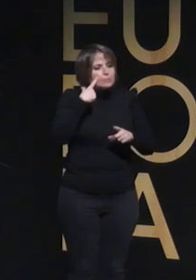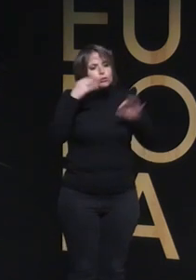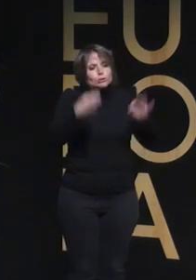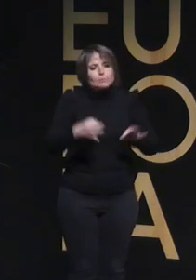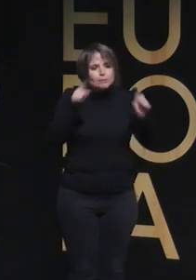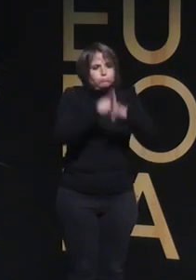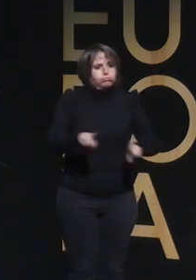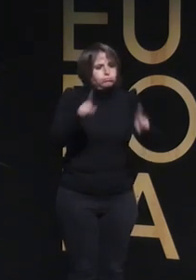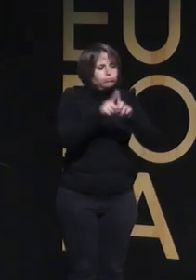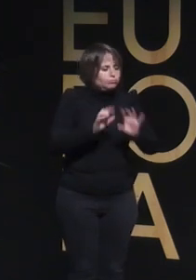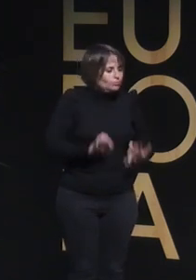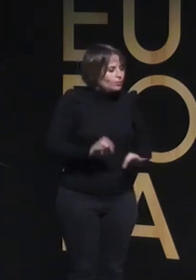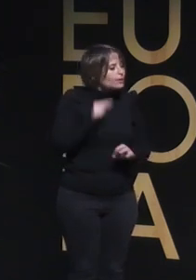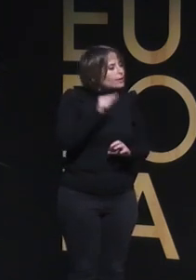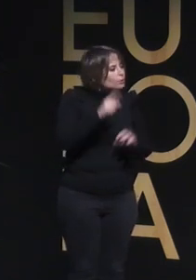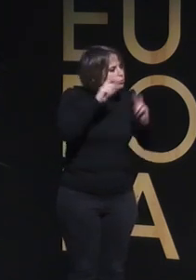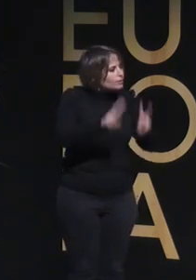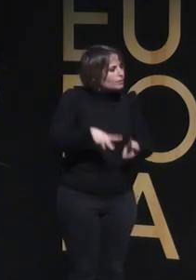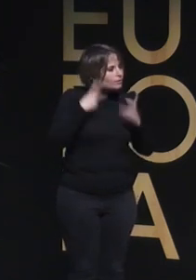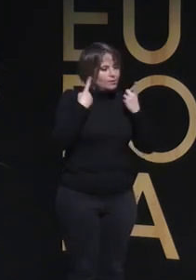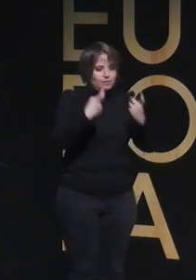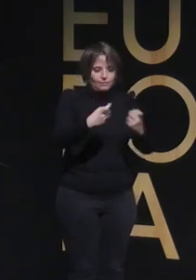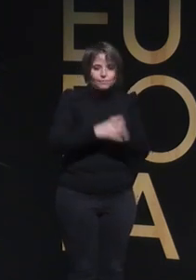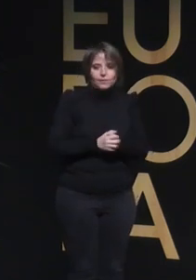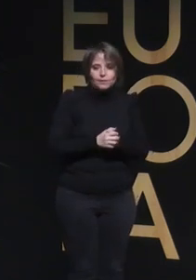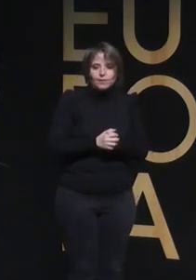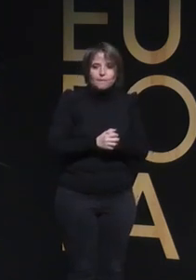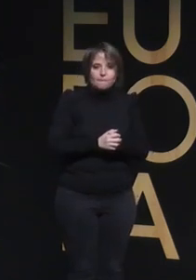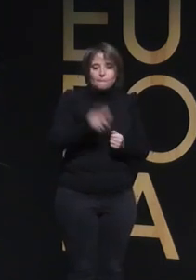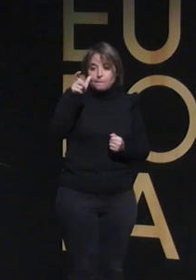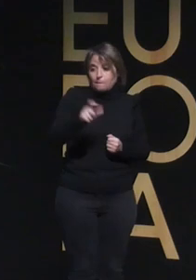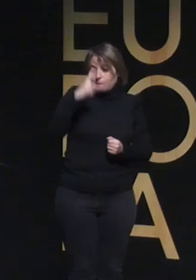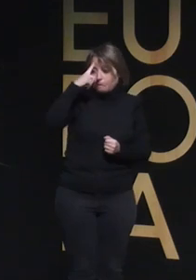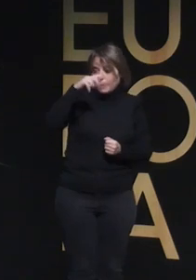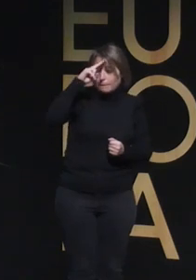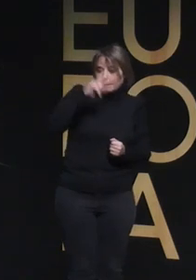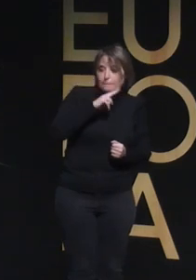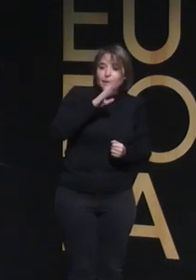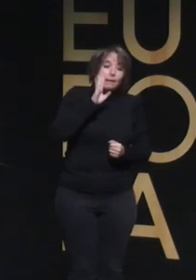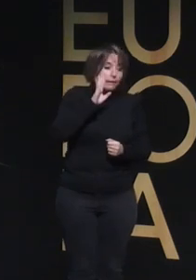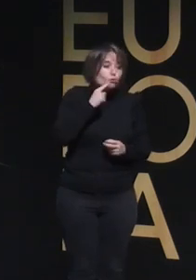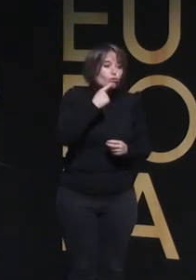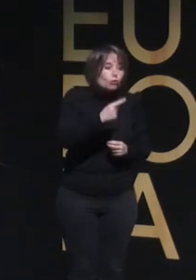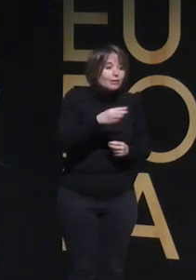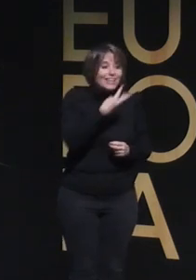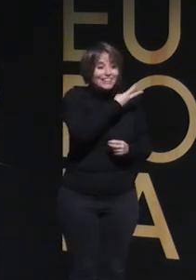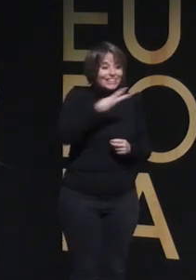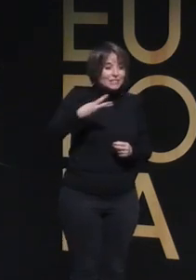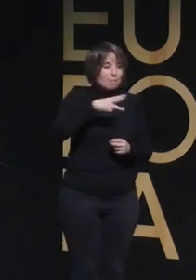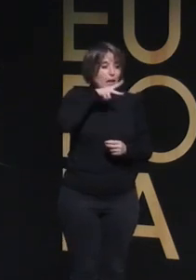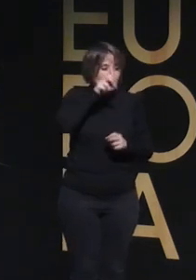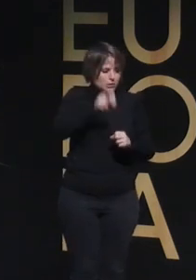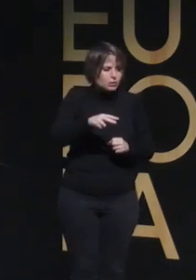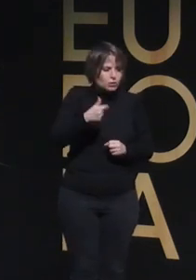por ejemplo. ¿No? Entonces, eso hay que reciclarlo. Él sabe, el padre que os decía de las tres semanas, él